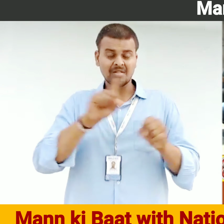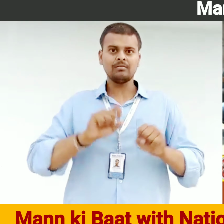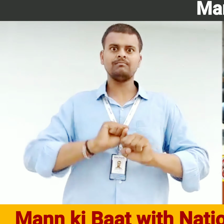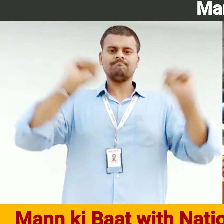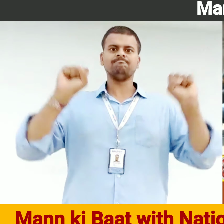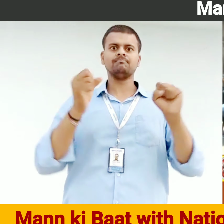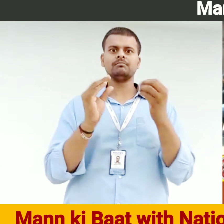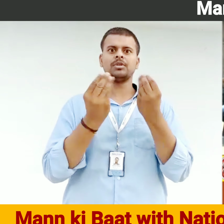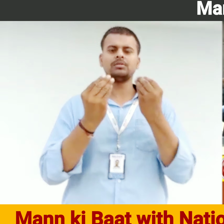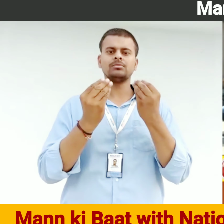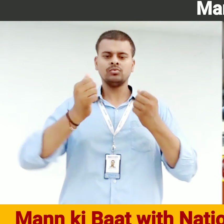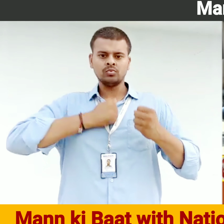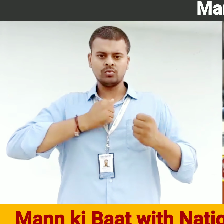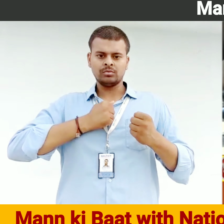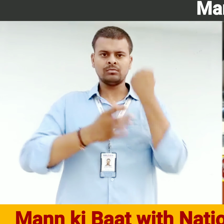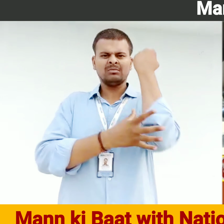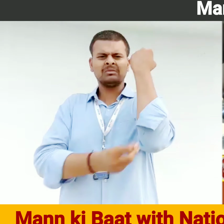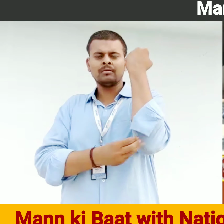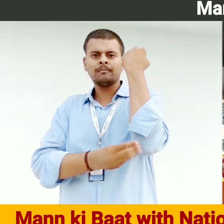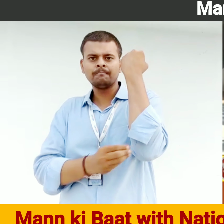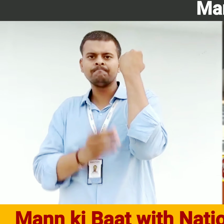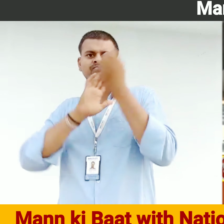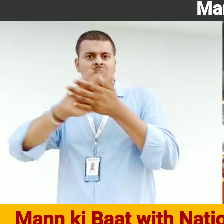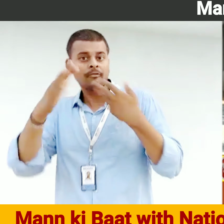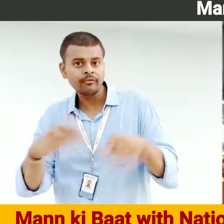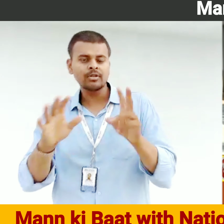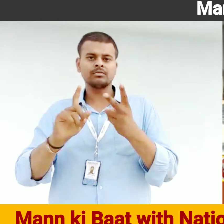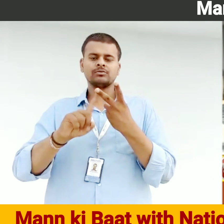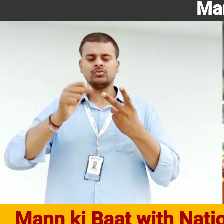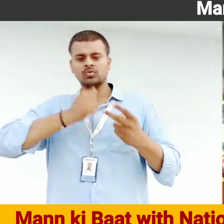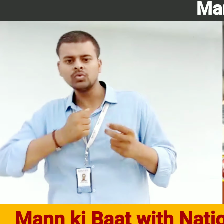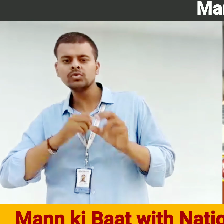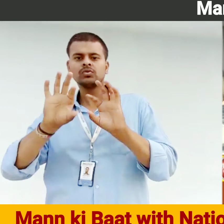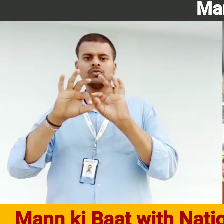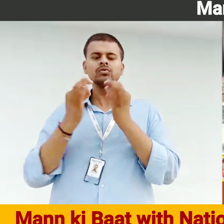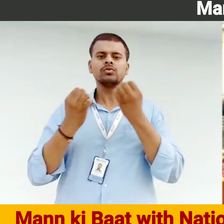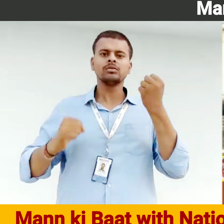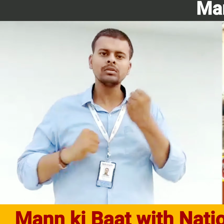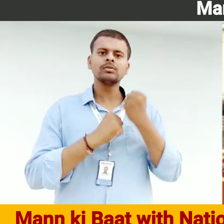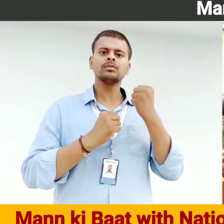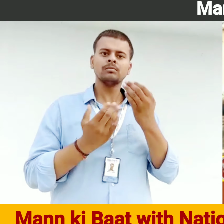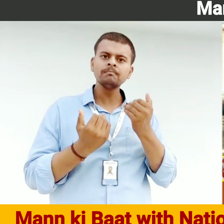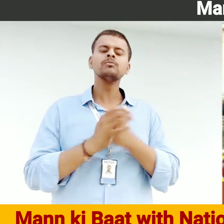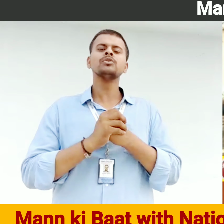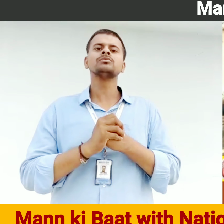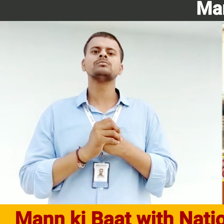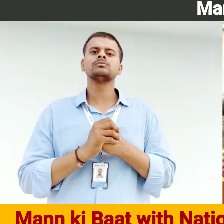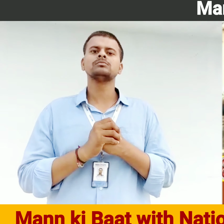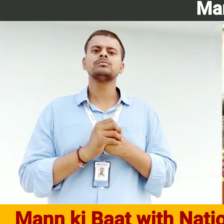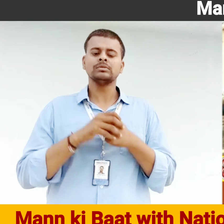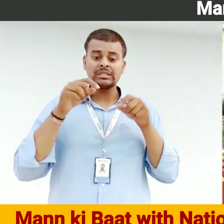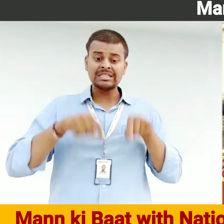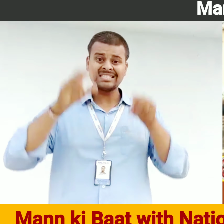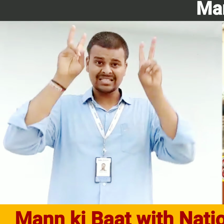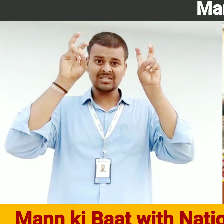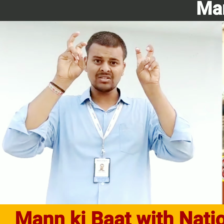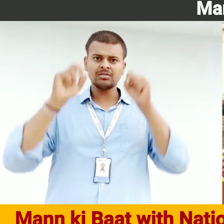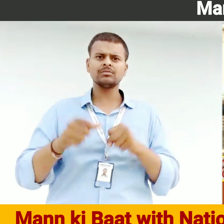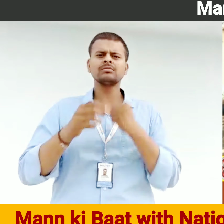लगी है। और मैं हमारे देश के ईमानदार टैक्स पेयर से कहना चाहता हूं, आयुष्मान भारत योजना के